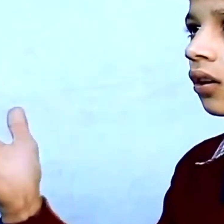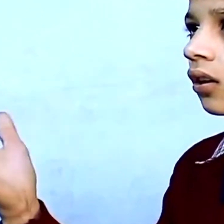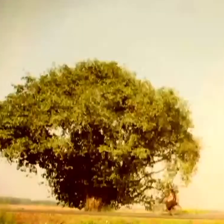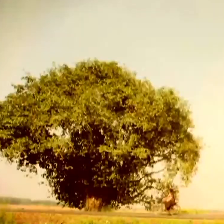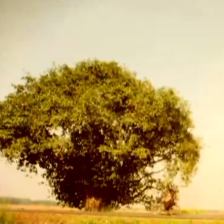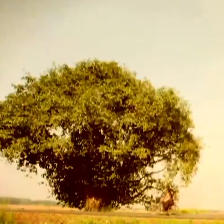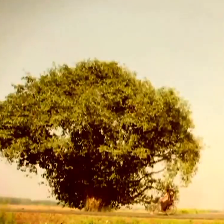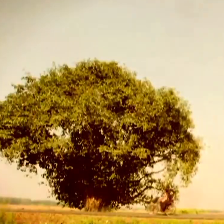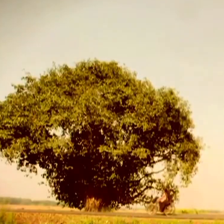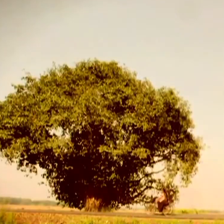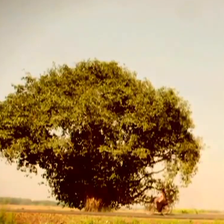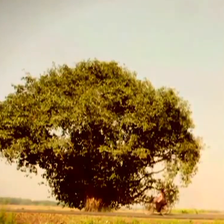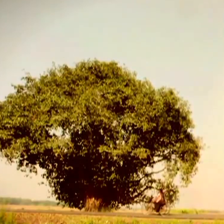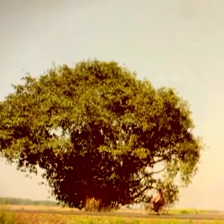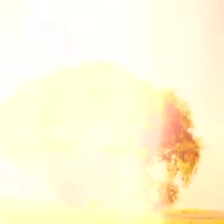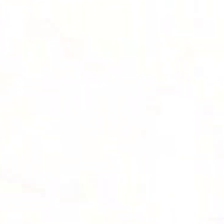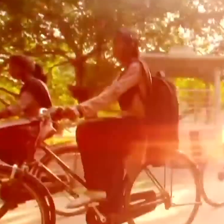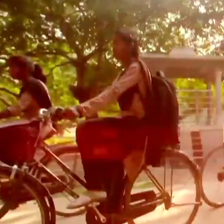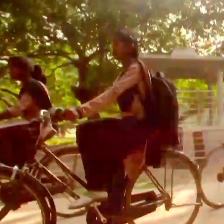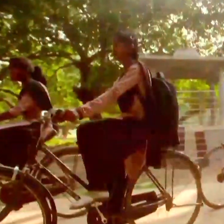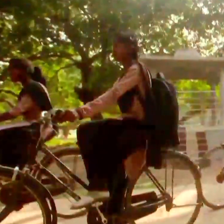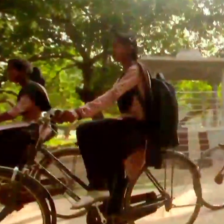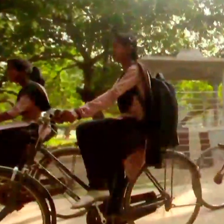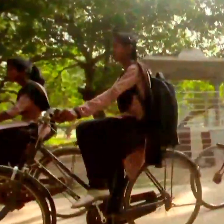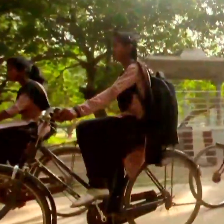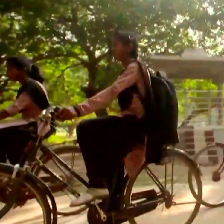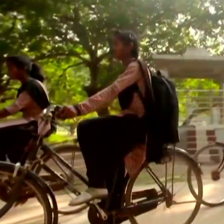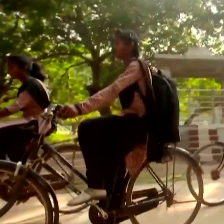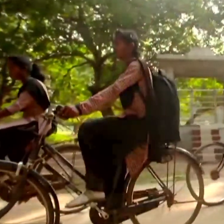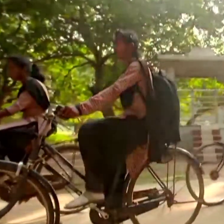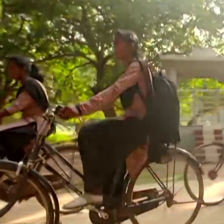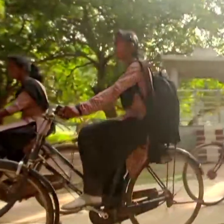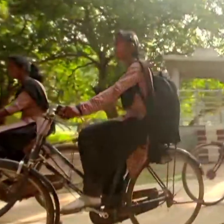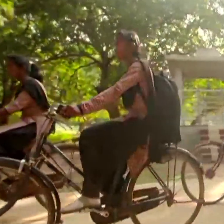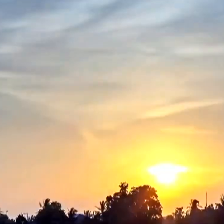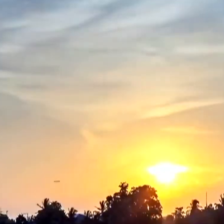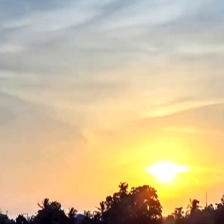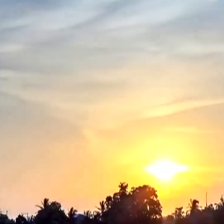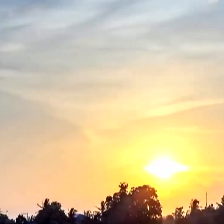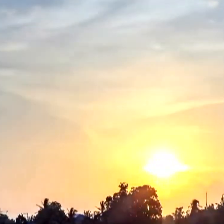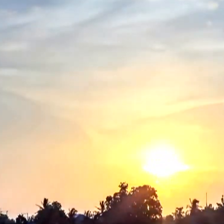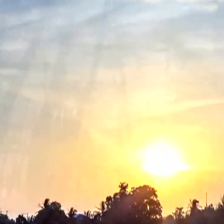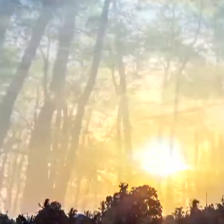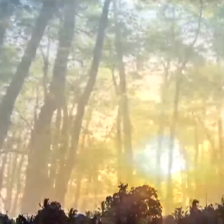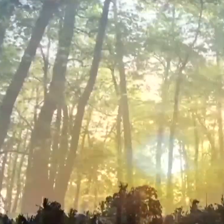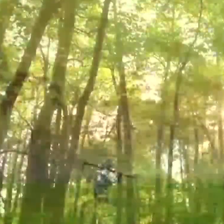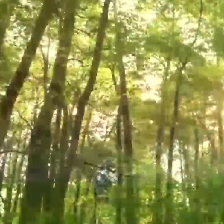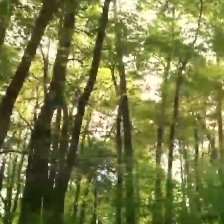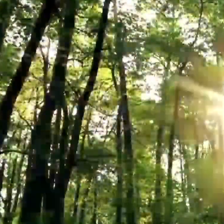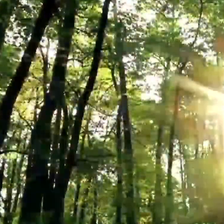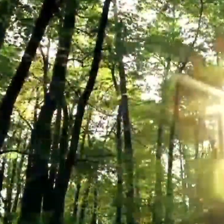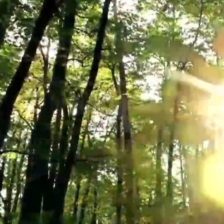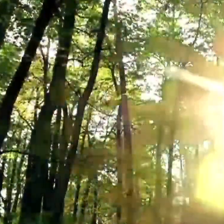अपना रास्ता स्वयं चुने। जीवन ये प्रकाशित करने, राहों